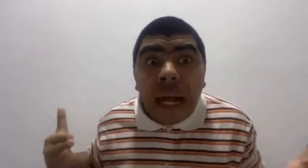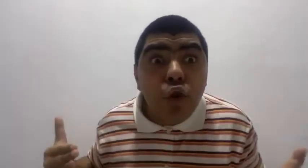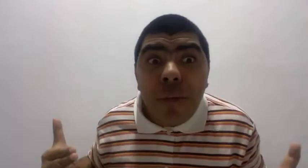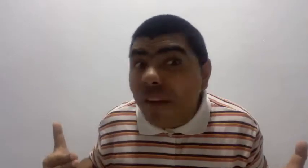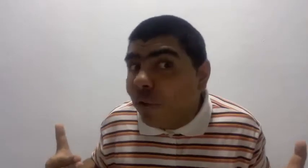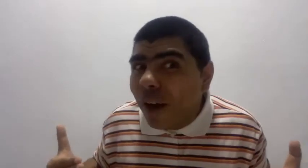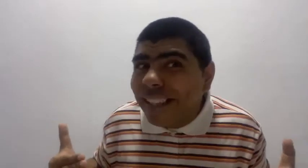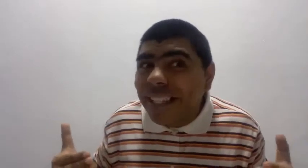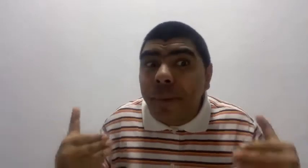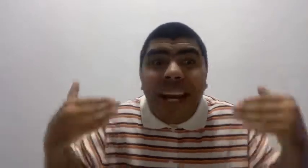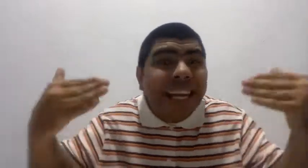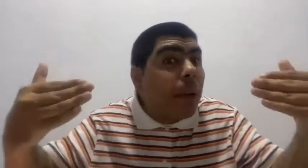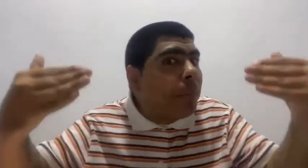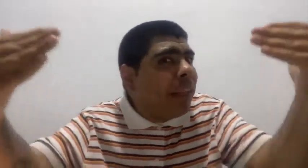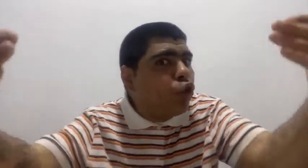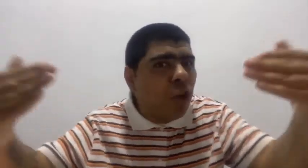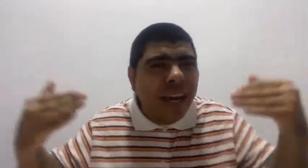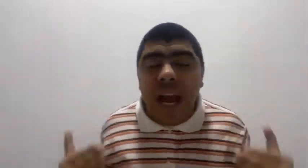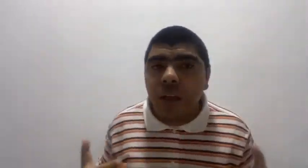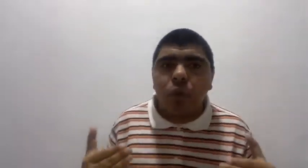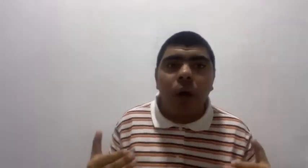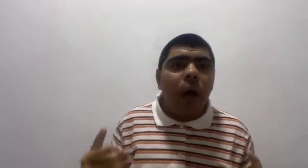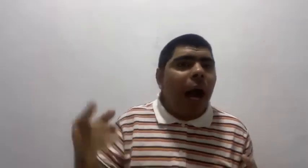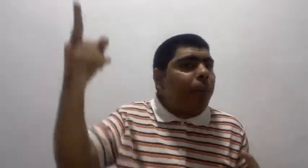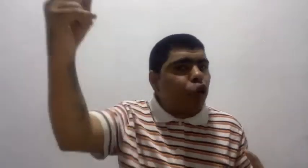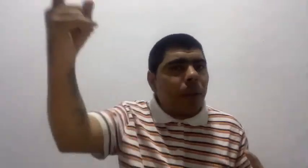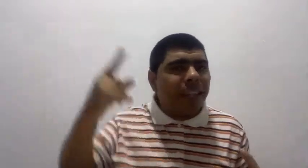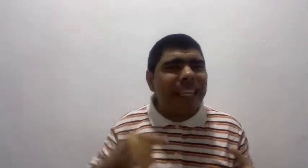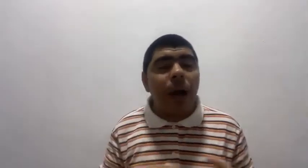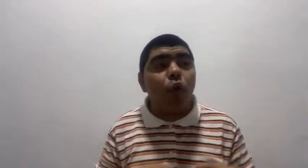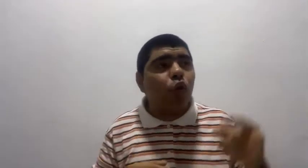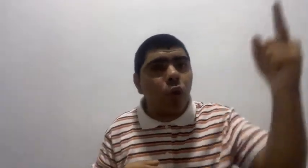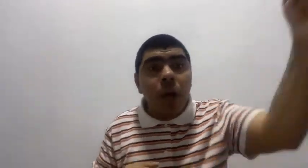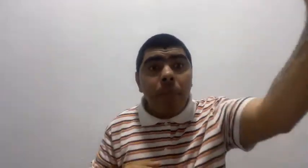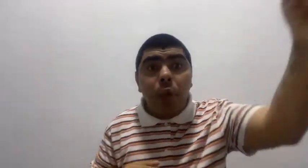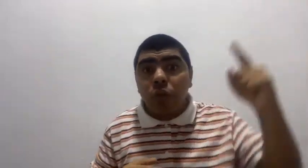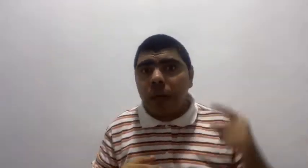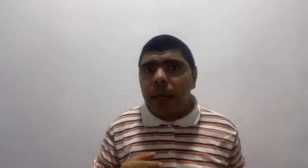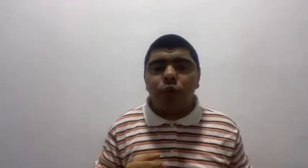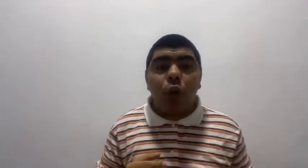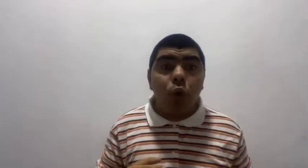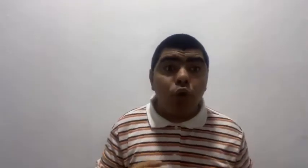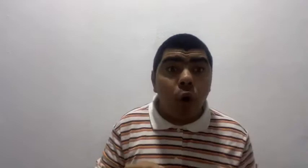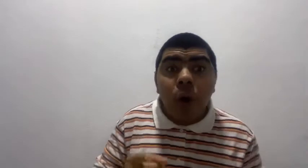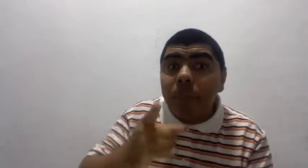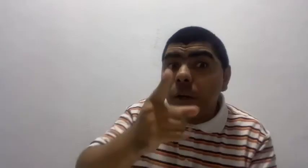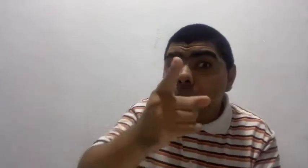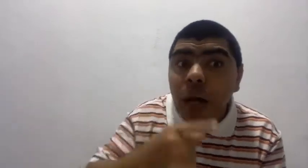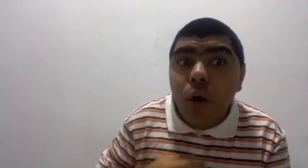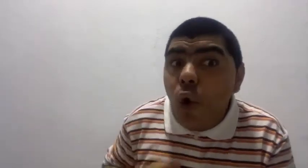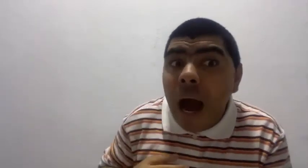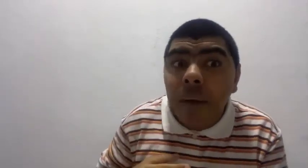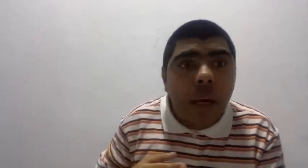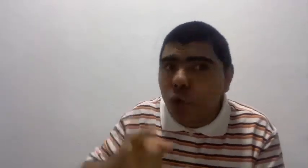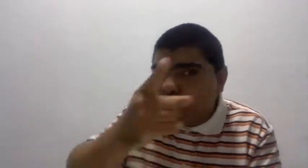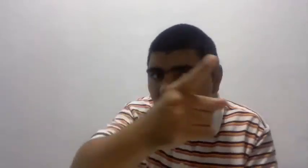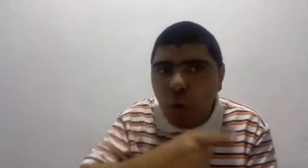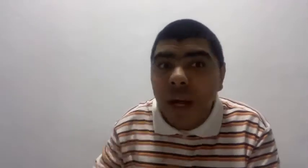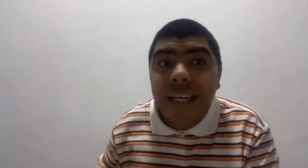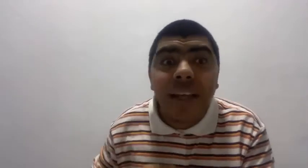obstáculo bien fuerte para que las vidas no lleguen a Jesús. Ah, pero ese predica mucho, pero ese es esto mucho, pero mira cómo habla. Por eso yo no voy a la iglesia,